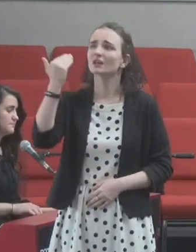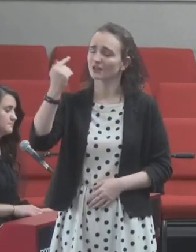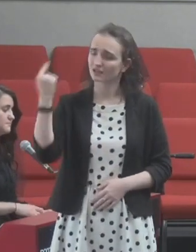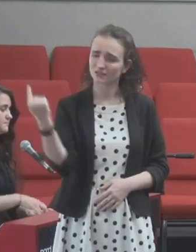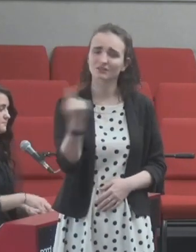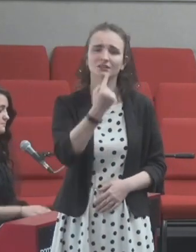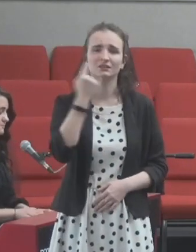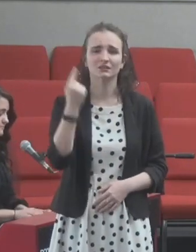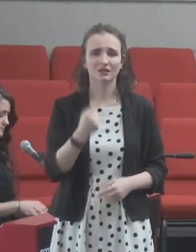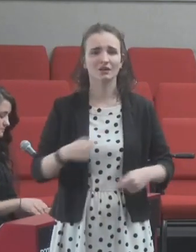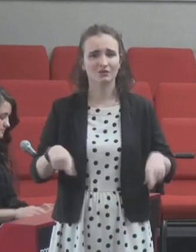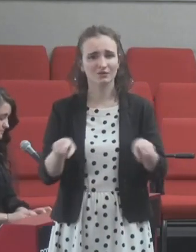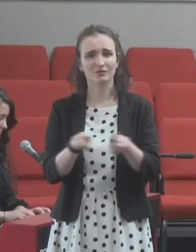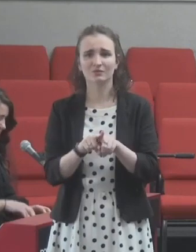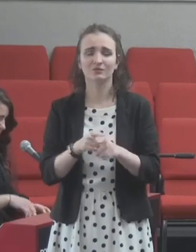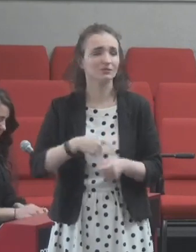Ты один